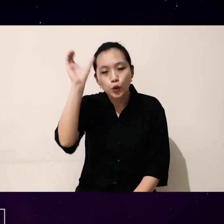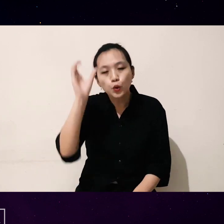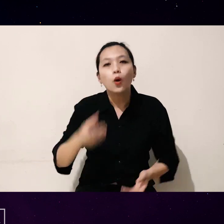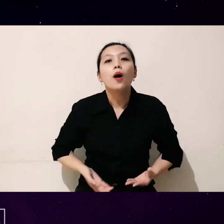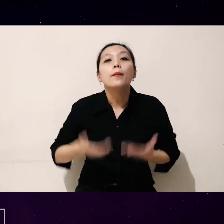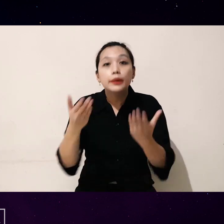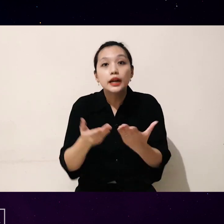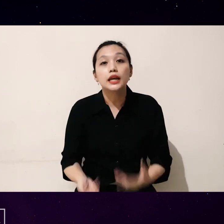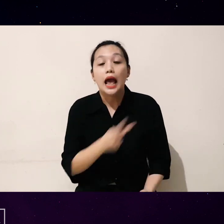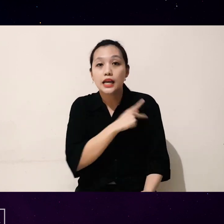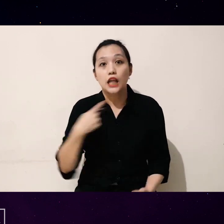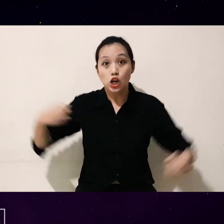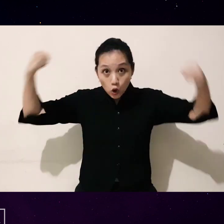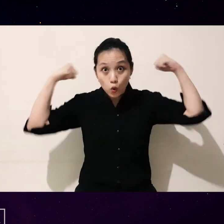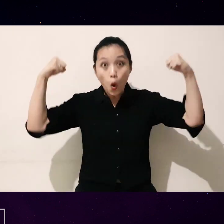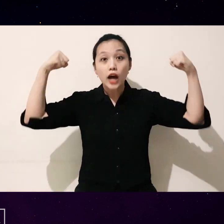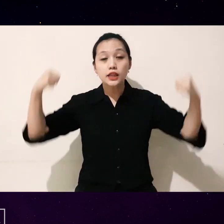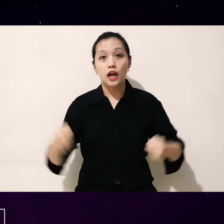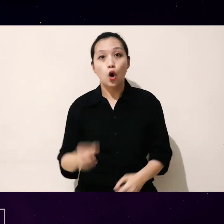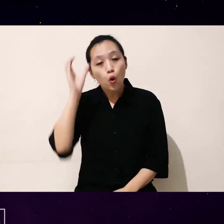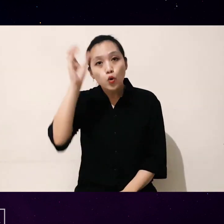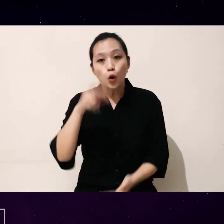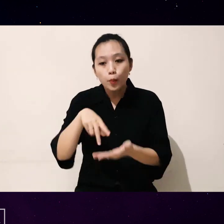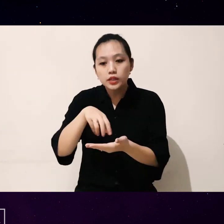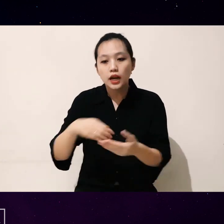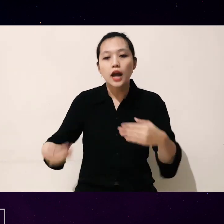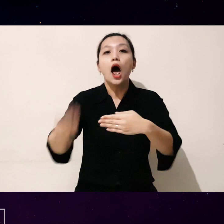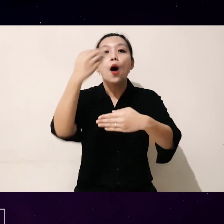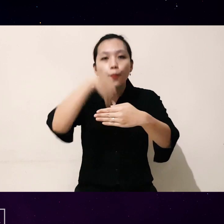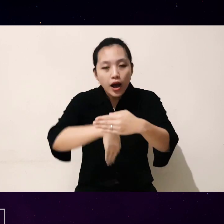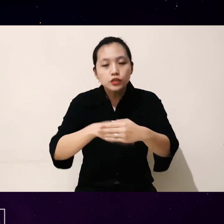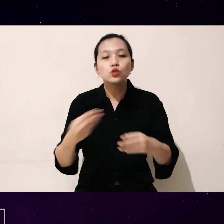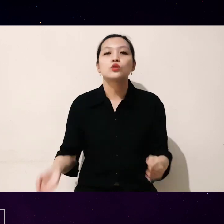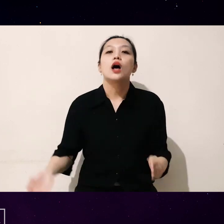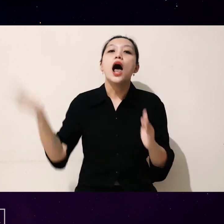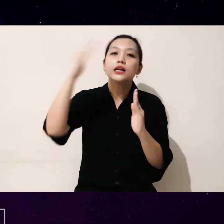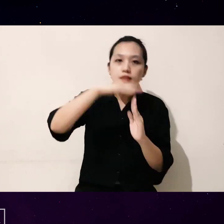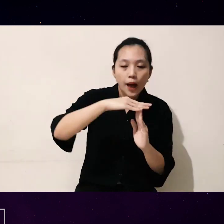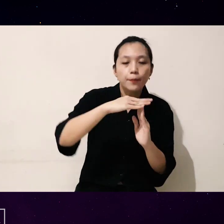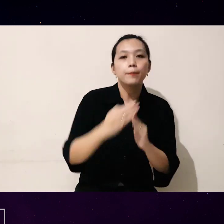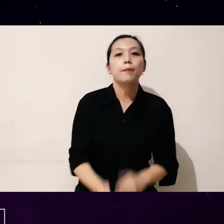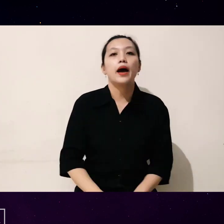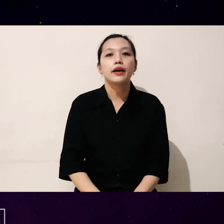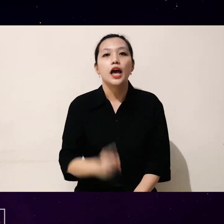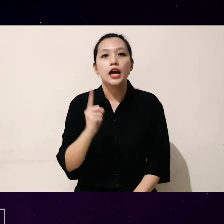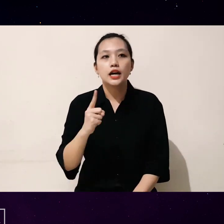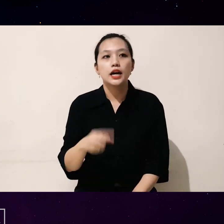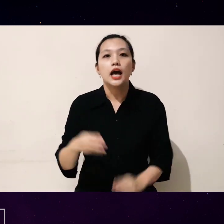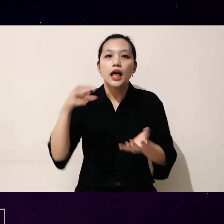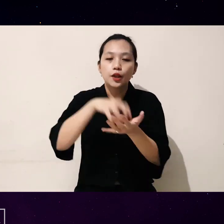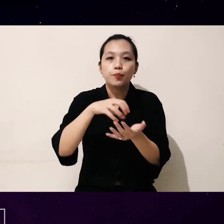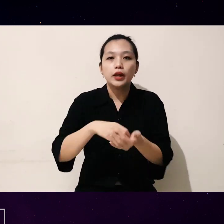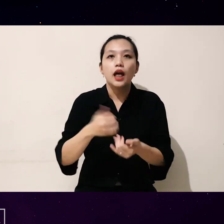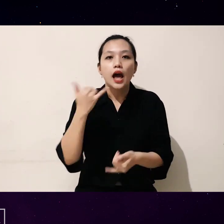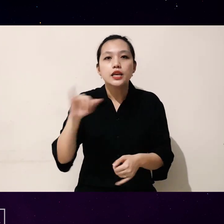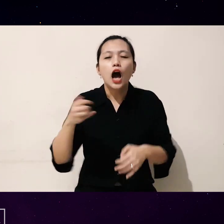dan Dia akan pastikan untuk memberi Anda kekuatan untuk berjalan masuk sampai Anda masuk ke tempat yang